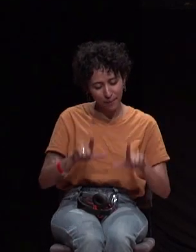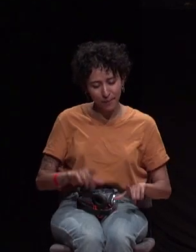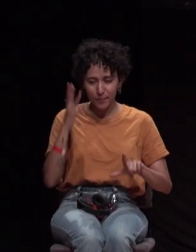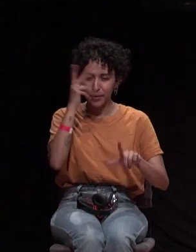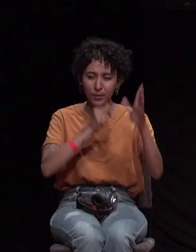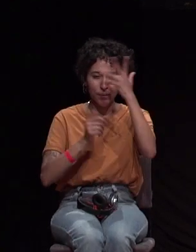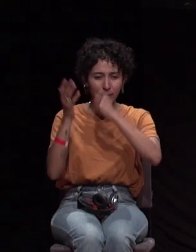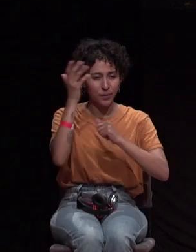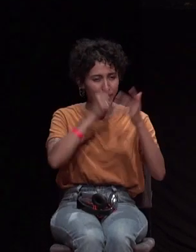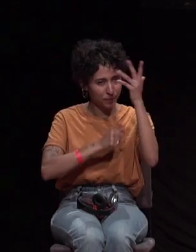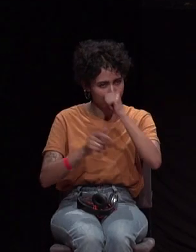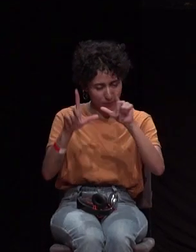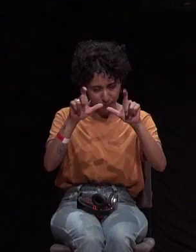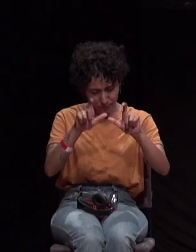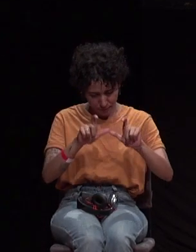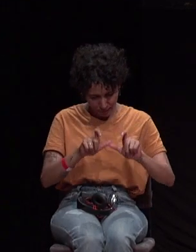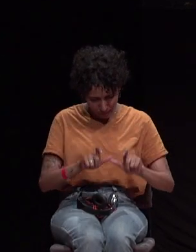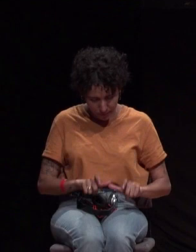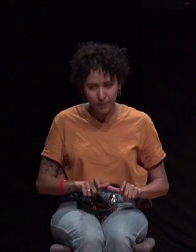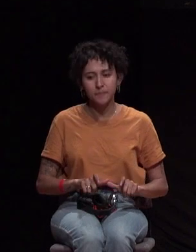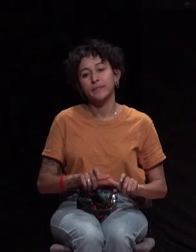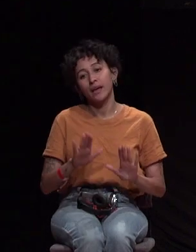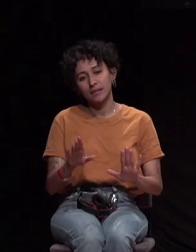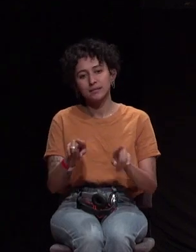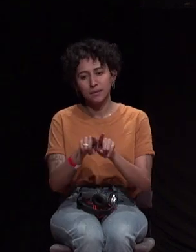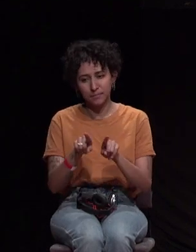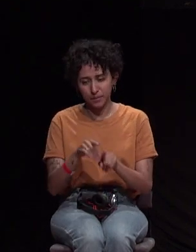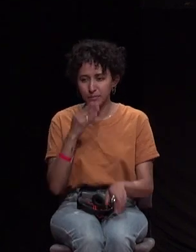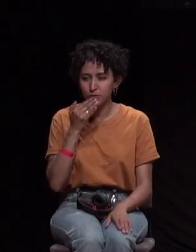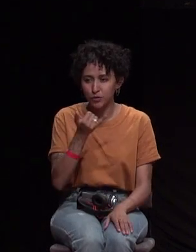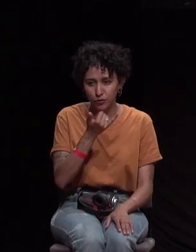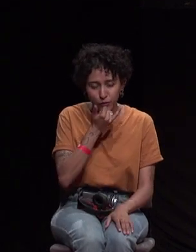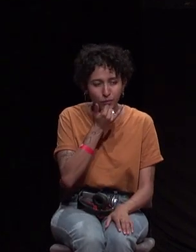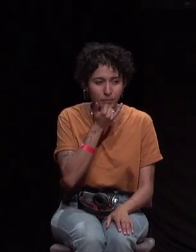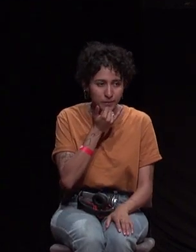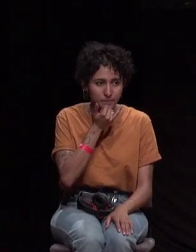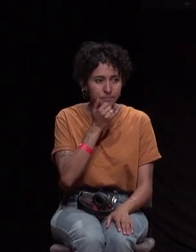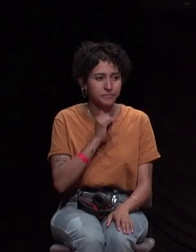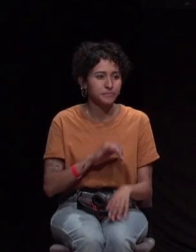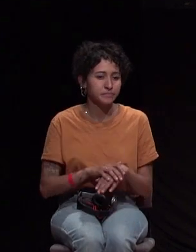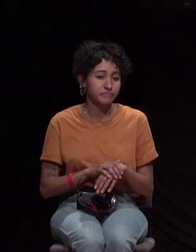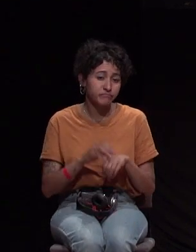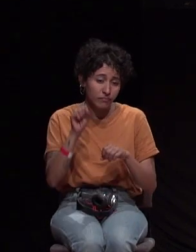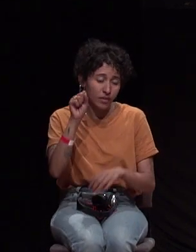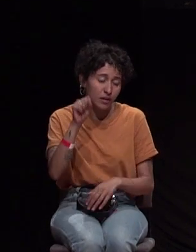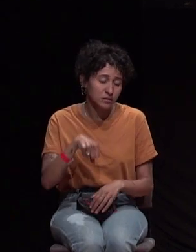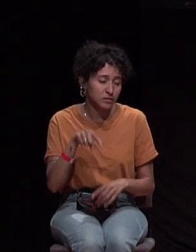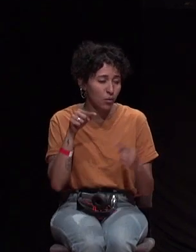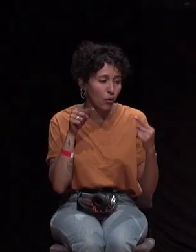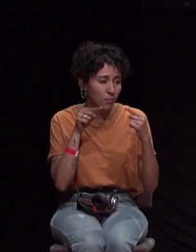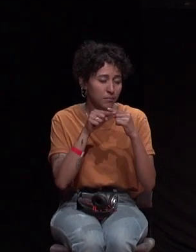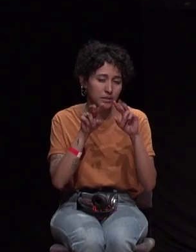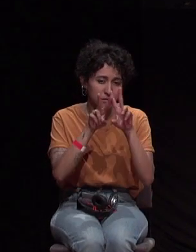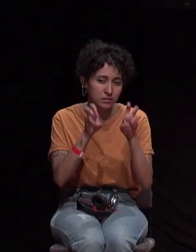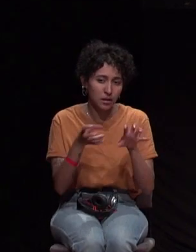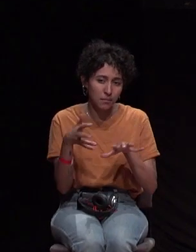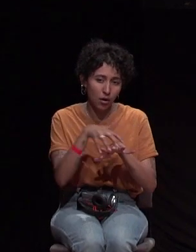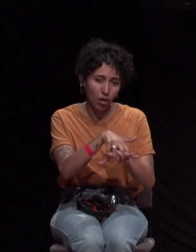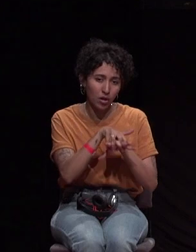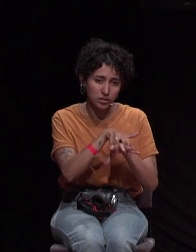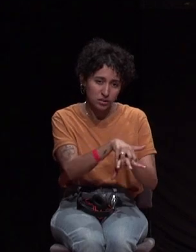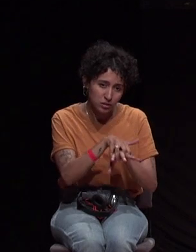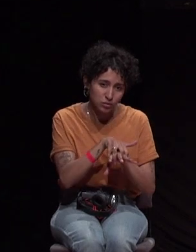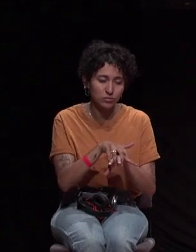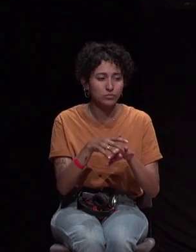Eles também, recentemente, pediram desculpas. E isso tem, sim, tudo a ver com esse olhar colonizador branco,